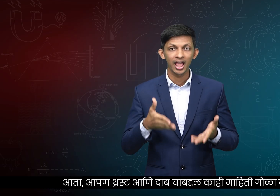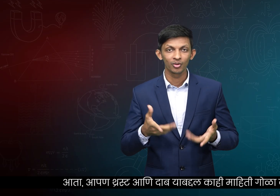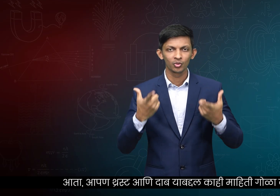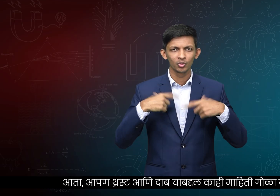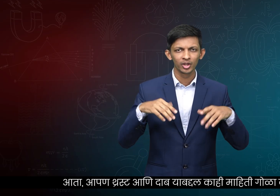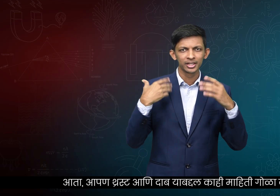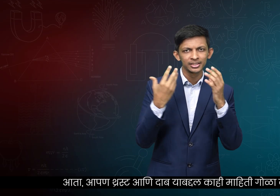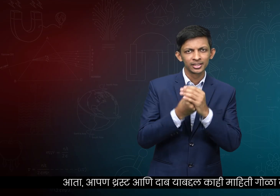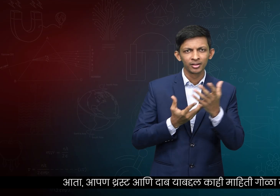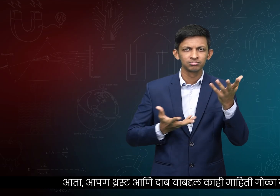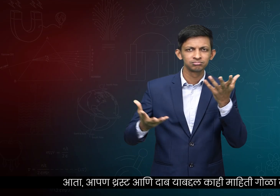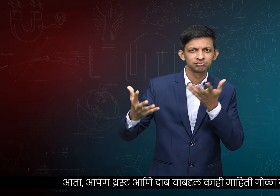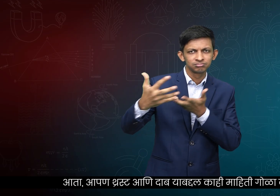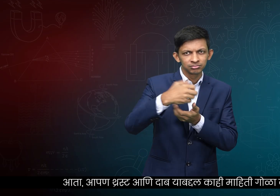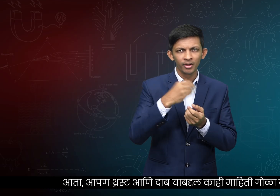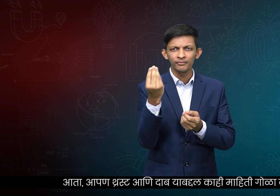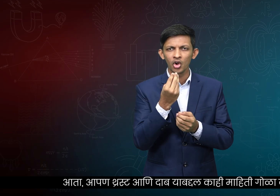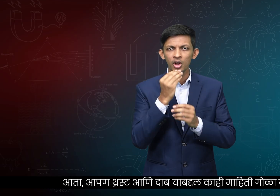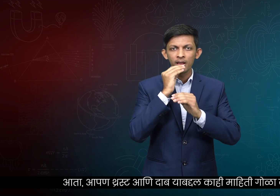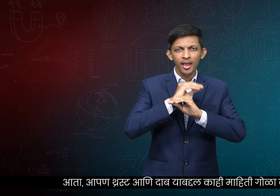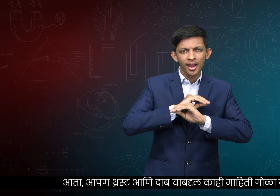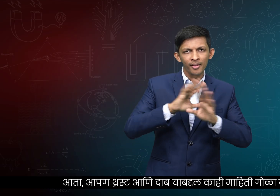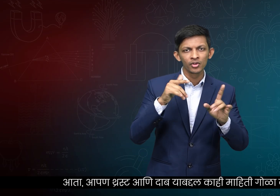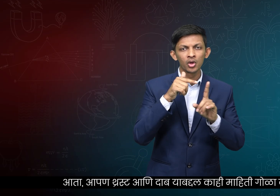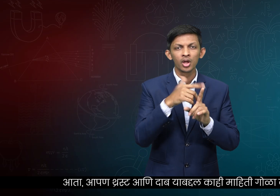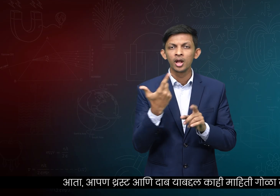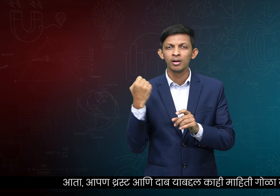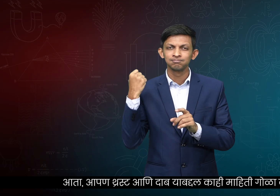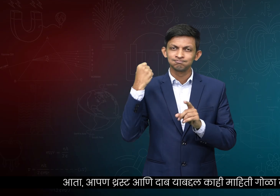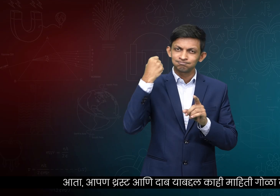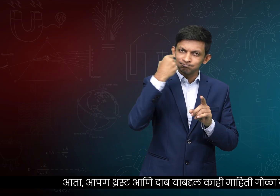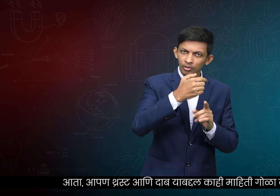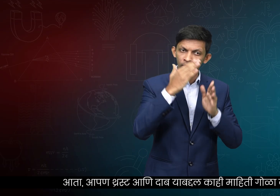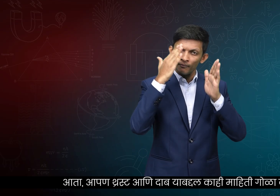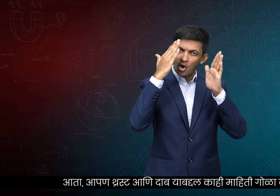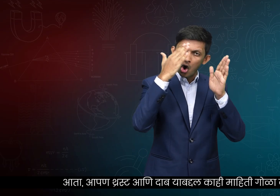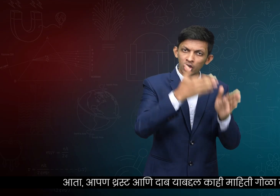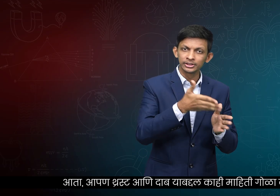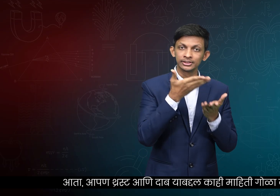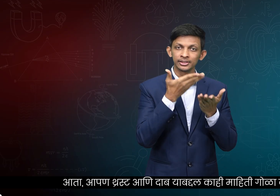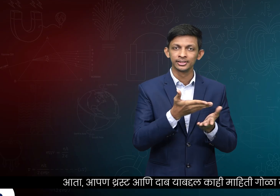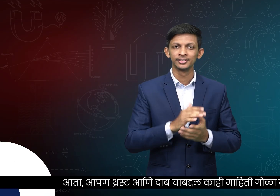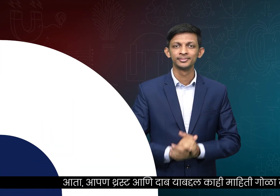आता आपण थ्रस्ट आणि दाब याबद्दल काही माहिती गोळा करूया.